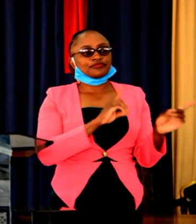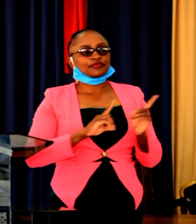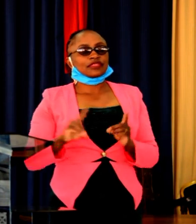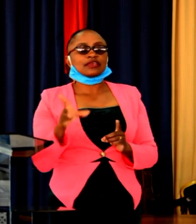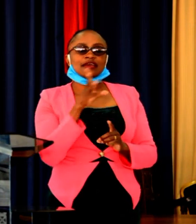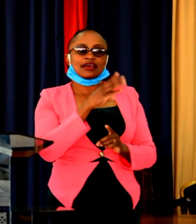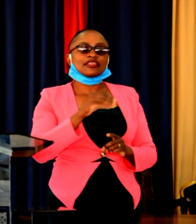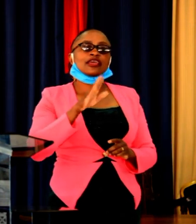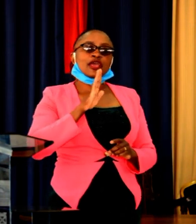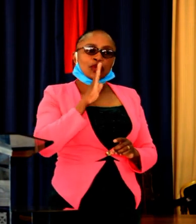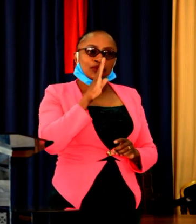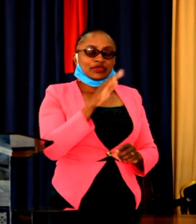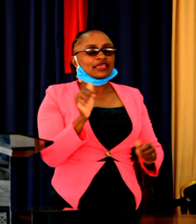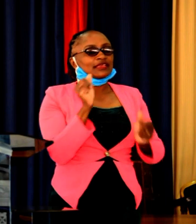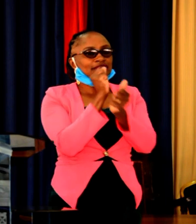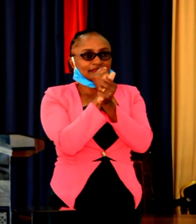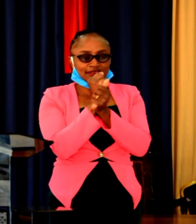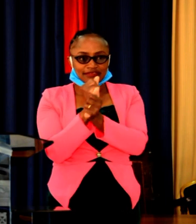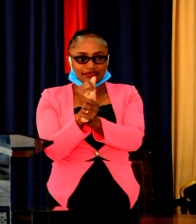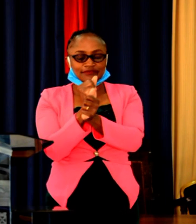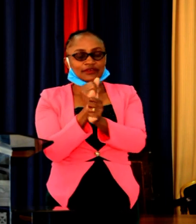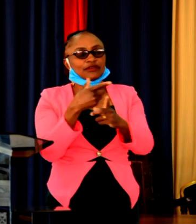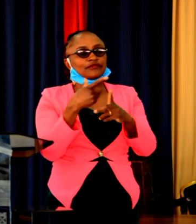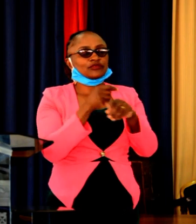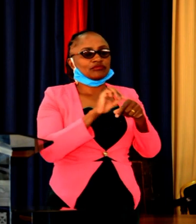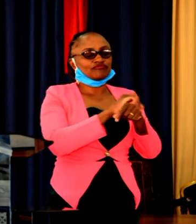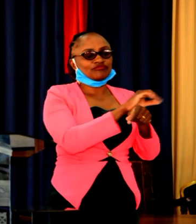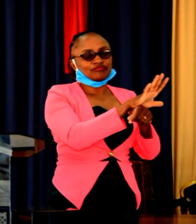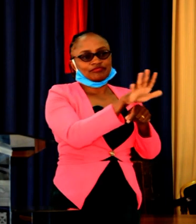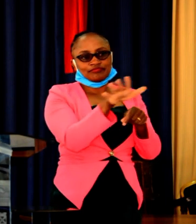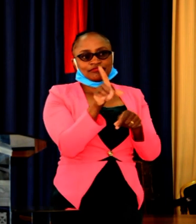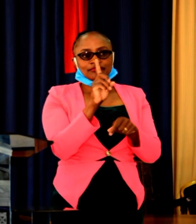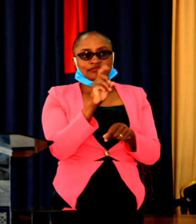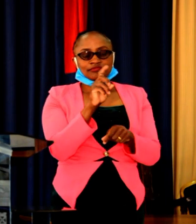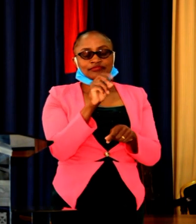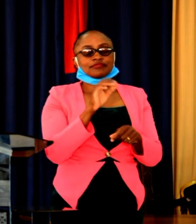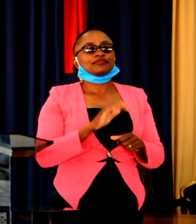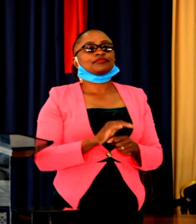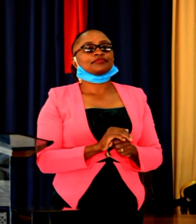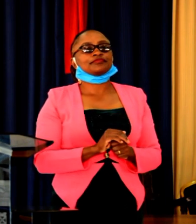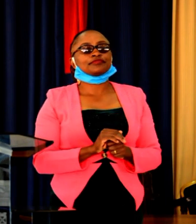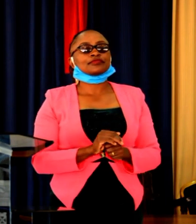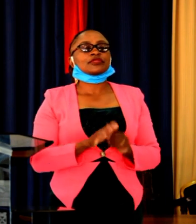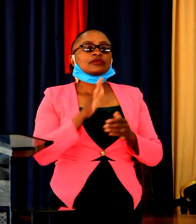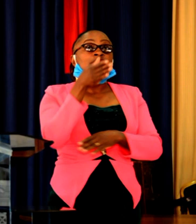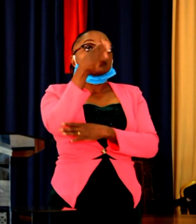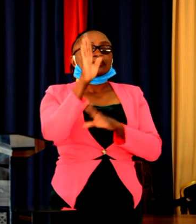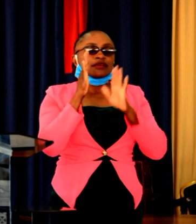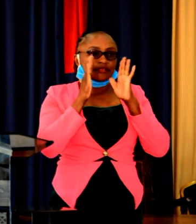tujikinge kutokana na maambukizi haya ya janga hili, ugonjwa huu wa COVID-19. God bless